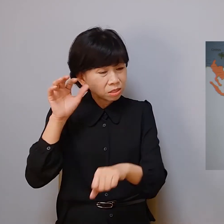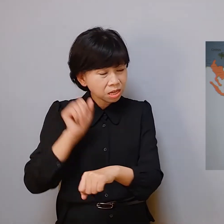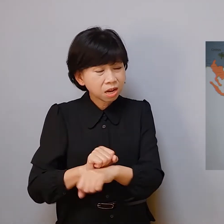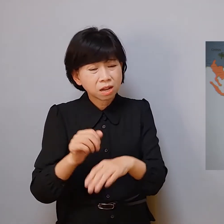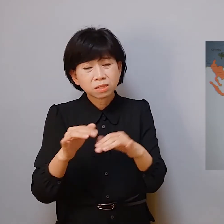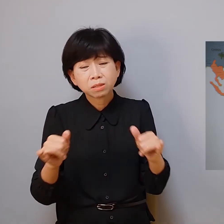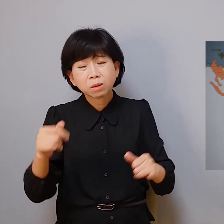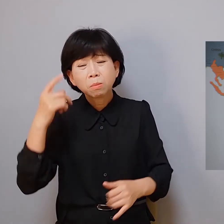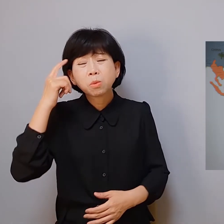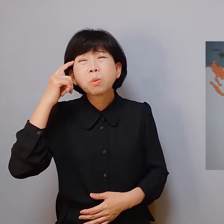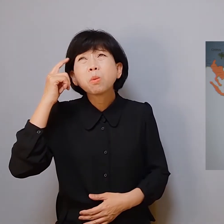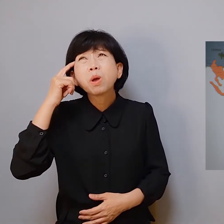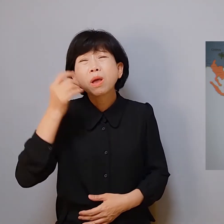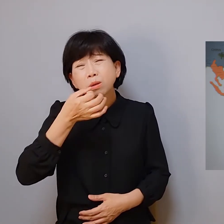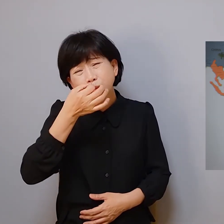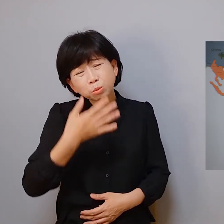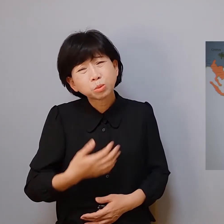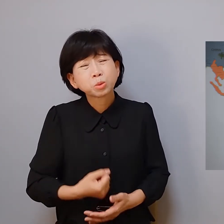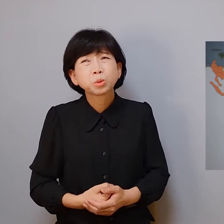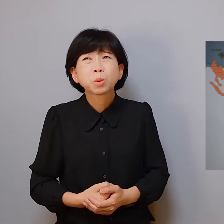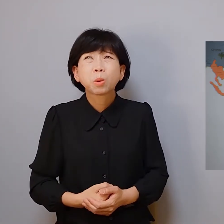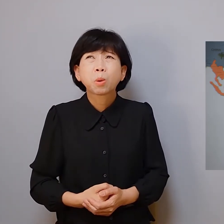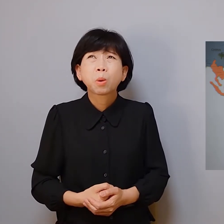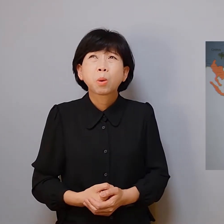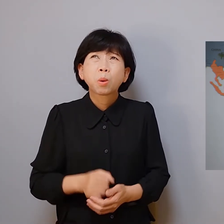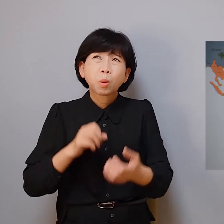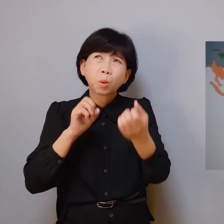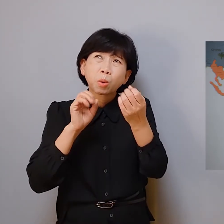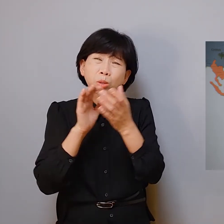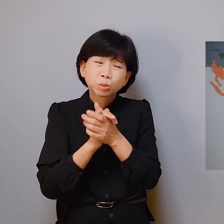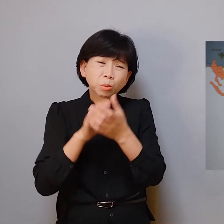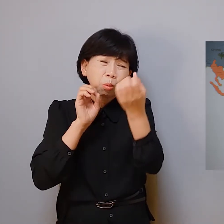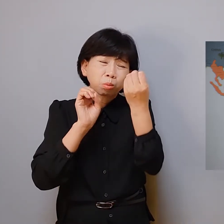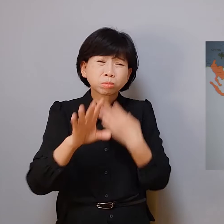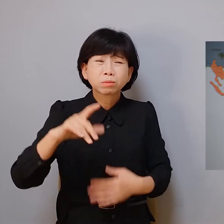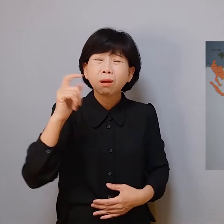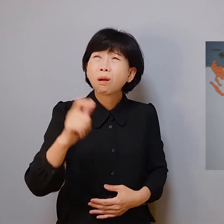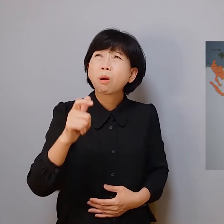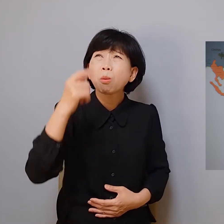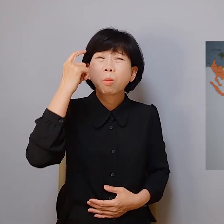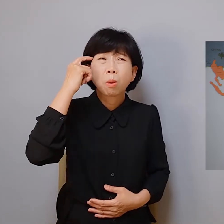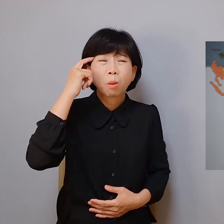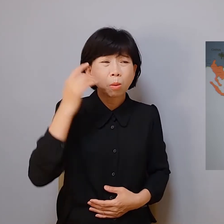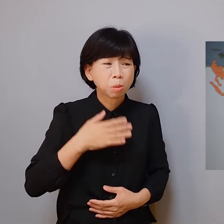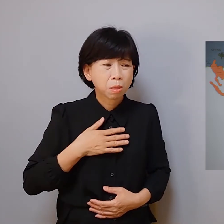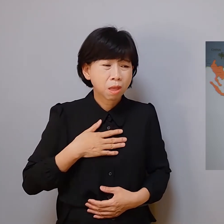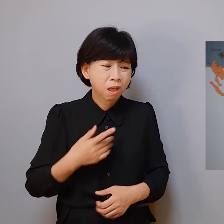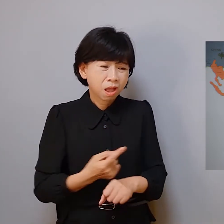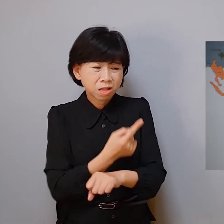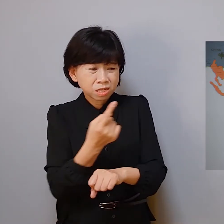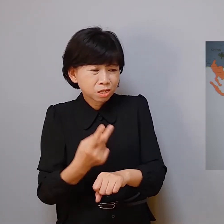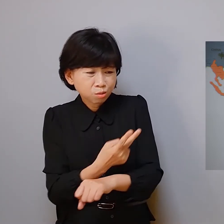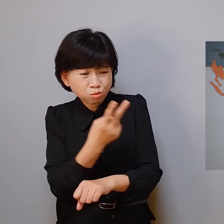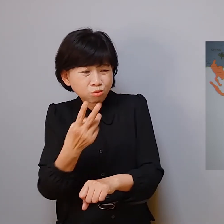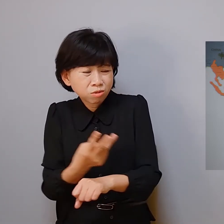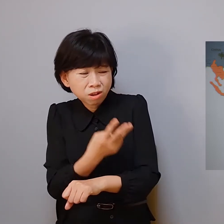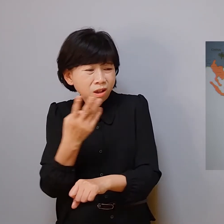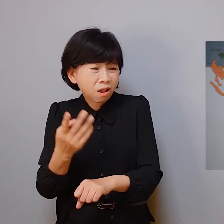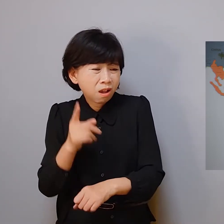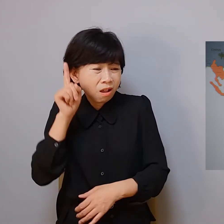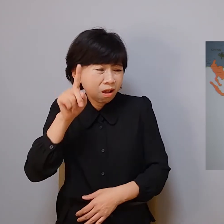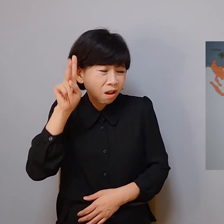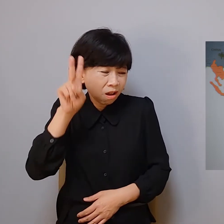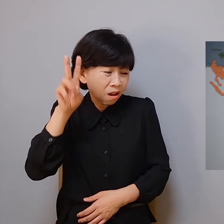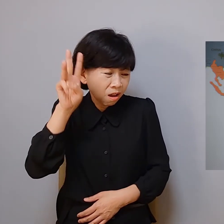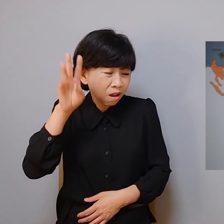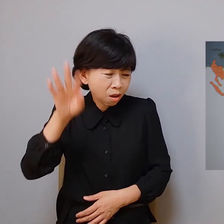살아야 됩니까? 왜 기도에 응답이 없나요? 하나님, 내가 기도하는데 1시간도 아니고 하루 이틀도